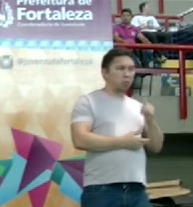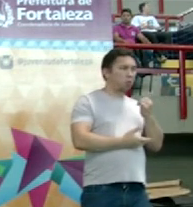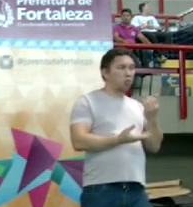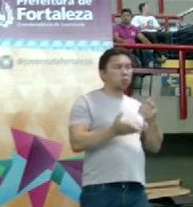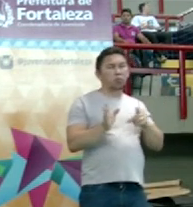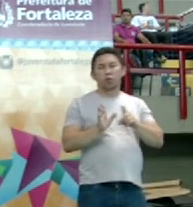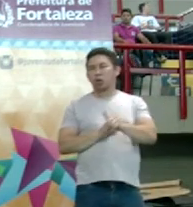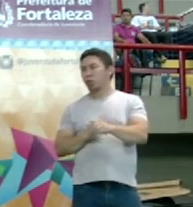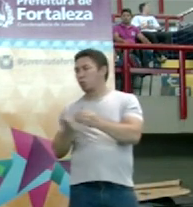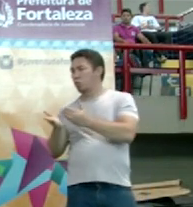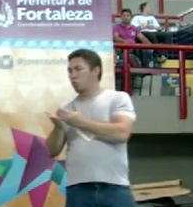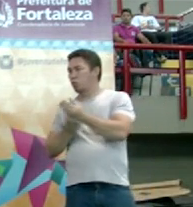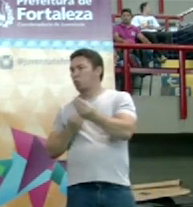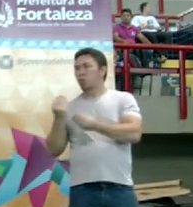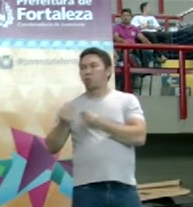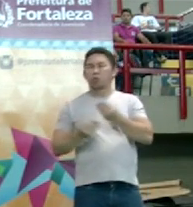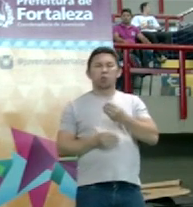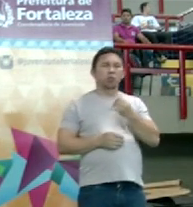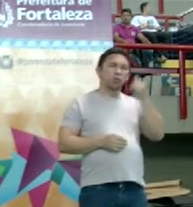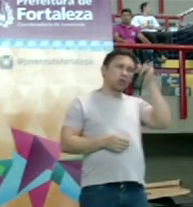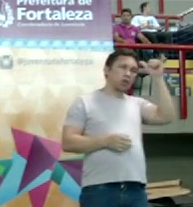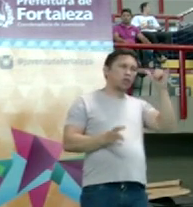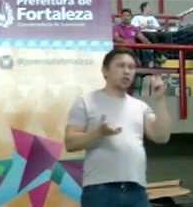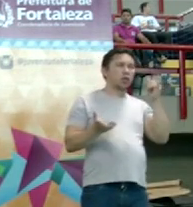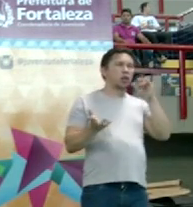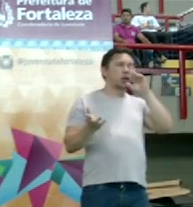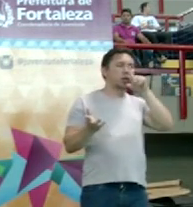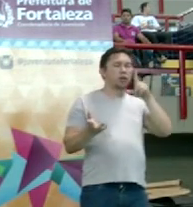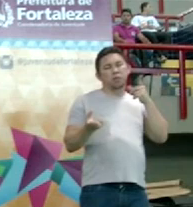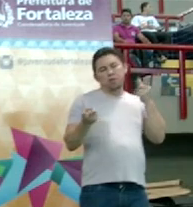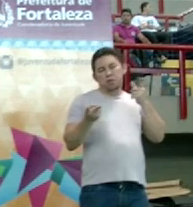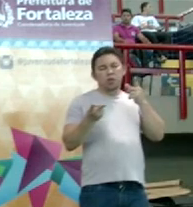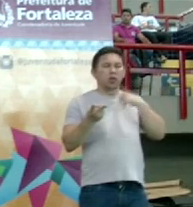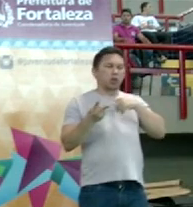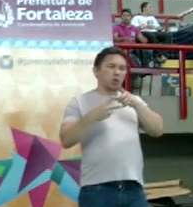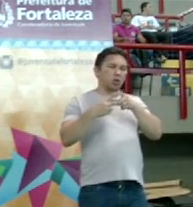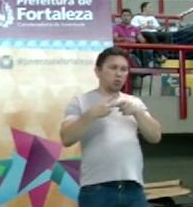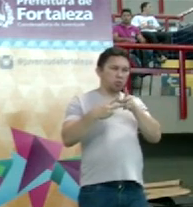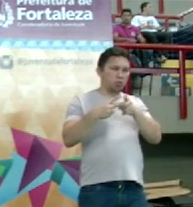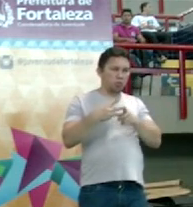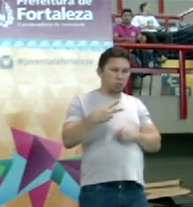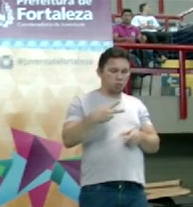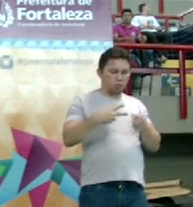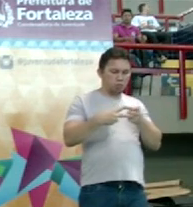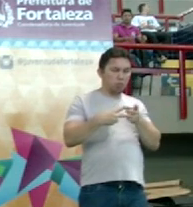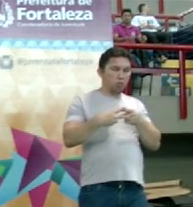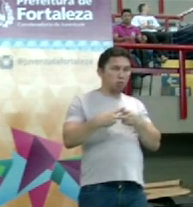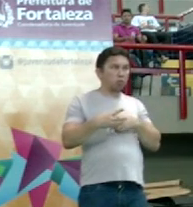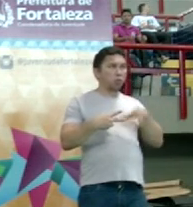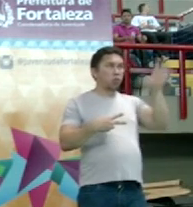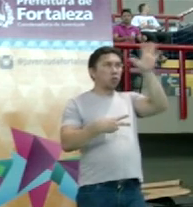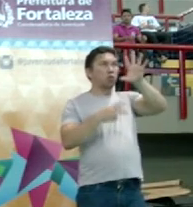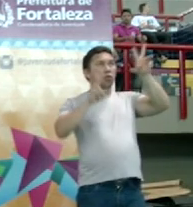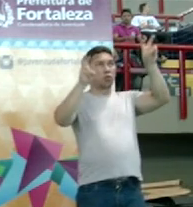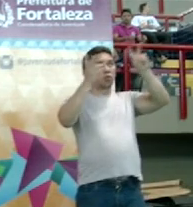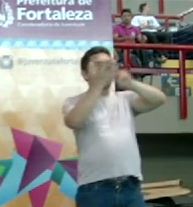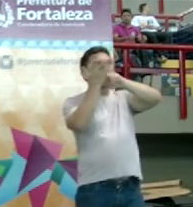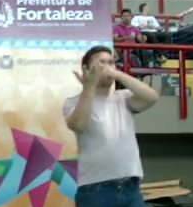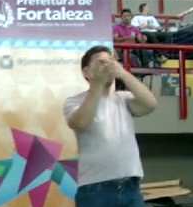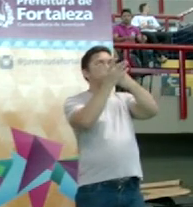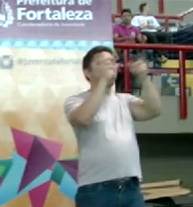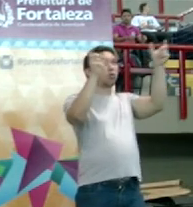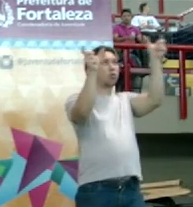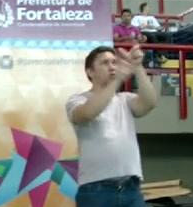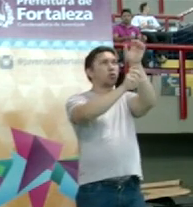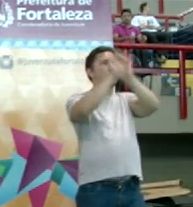começar uma redação sem clichê? Eu já disse, duas maneiras. Quando você interpreta o tema, muda